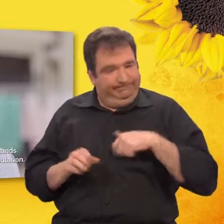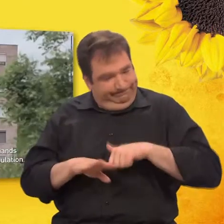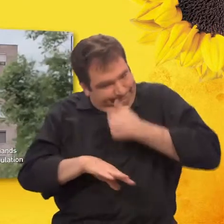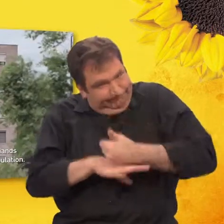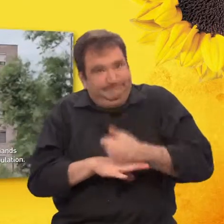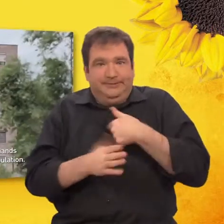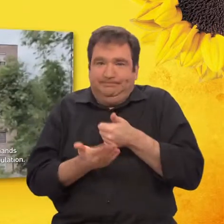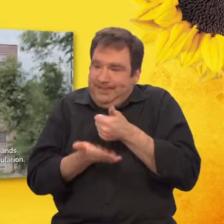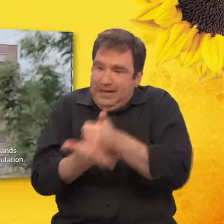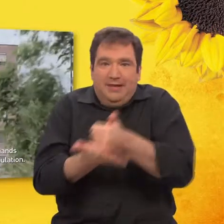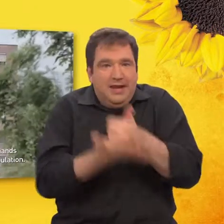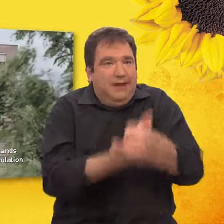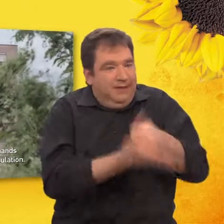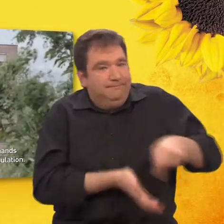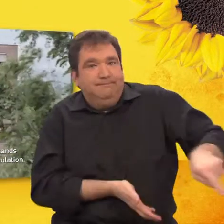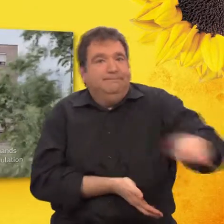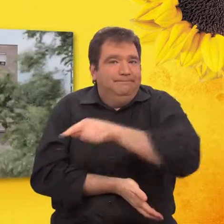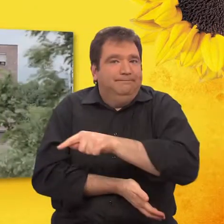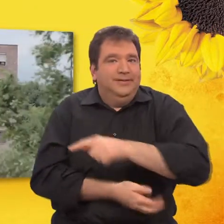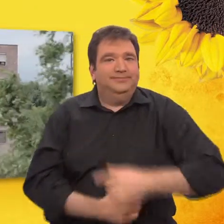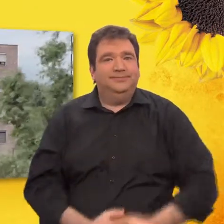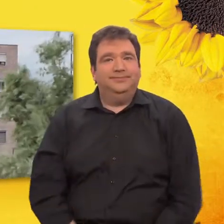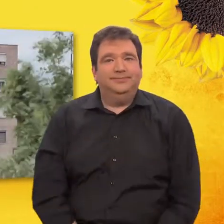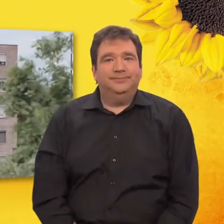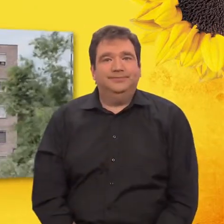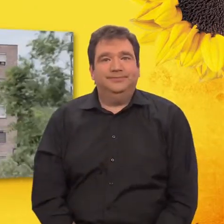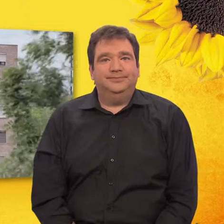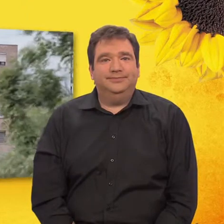y haga cosas por la población.